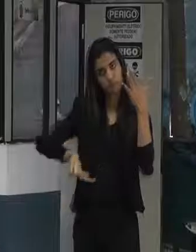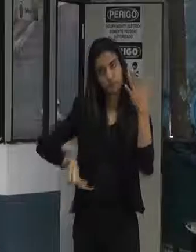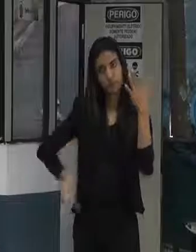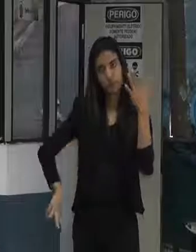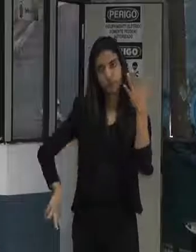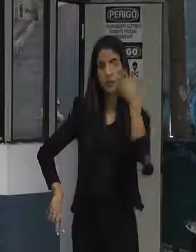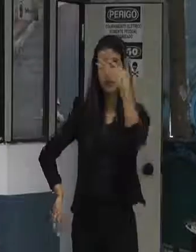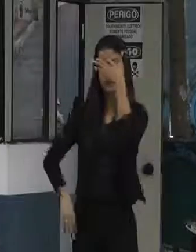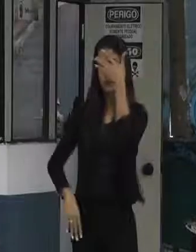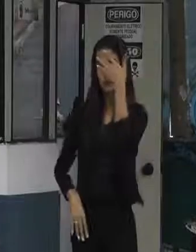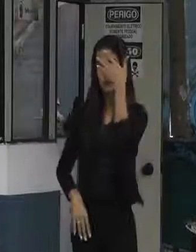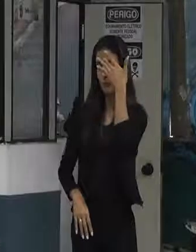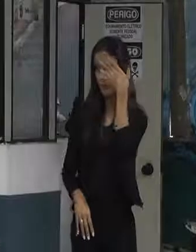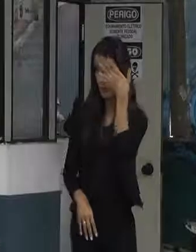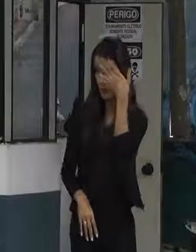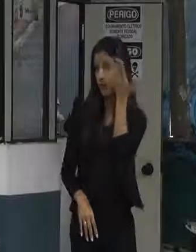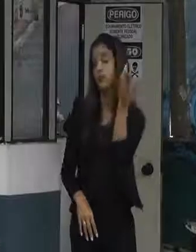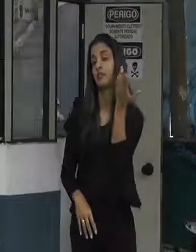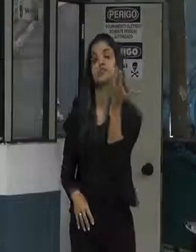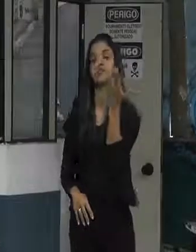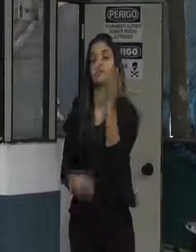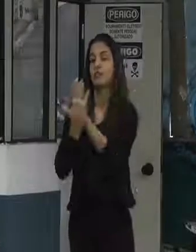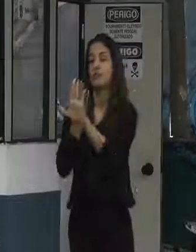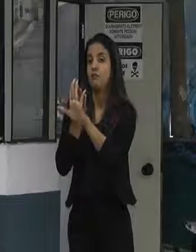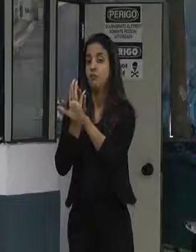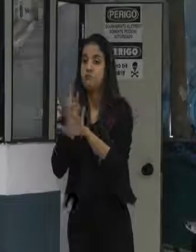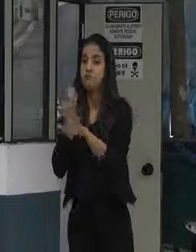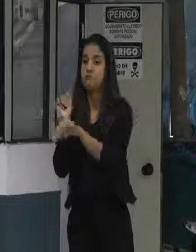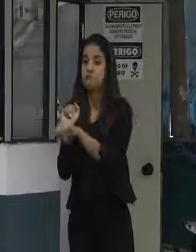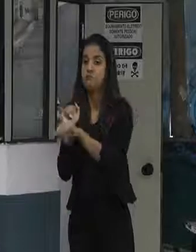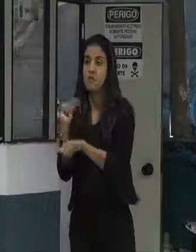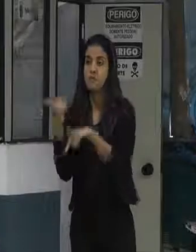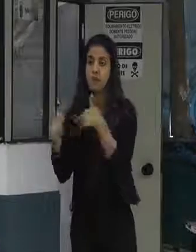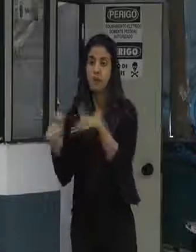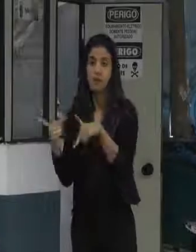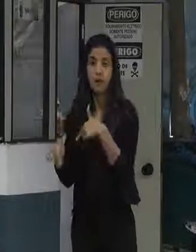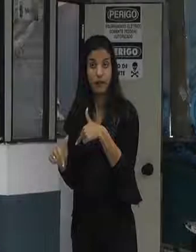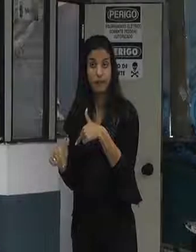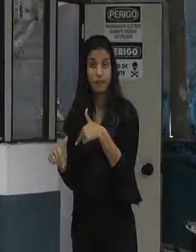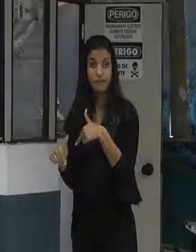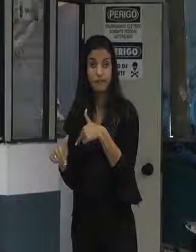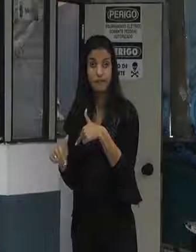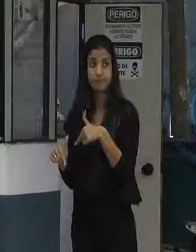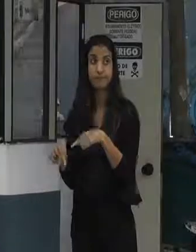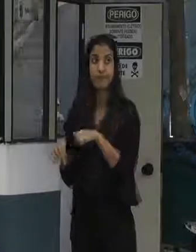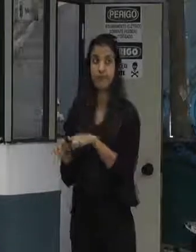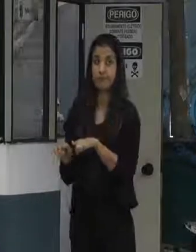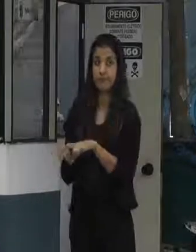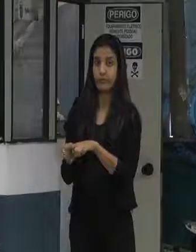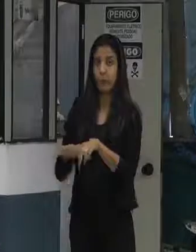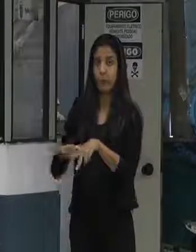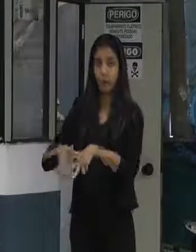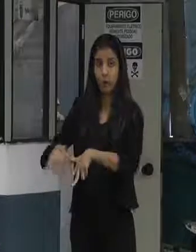de afastados, né, entre toda a discussão de investigações